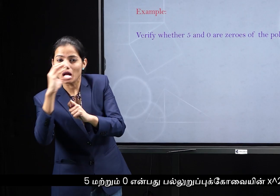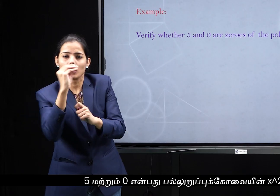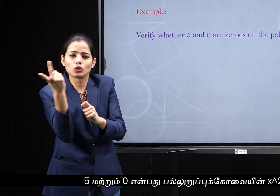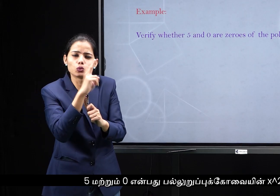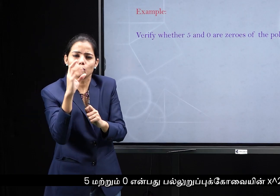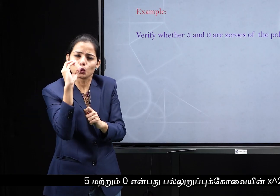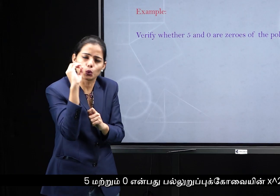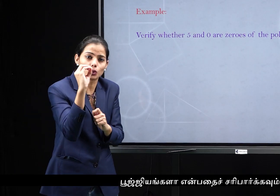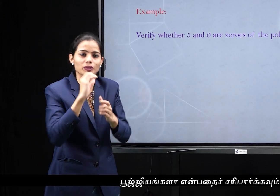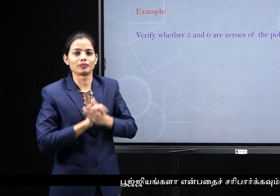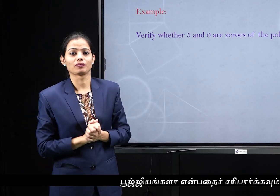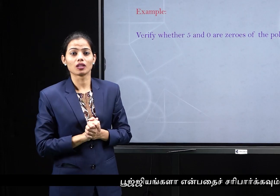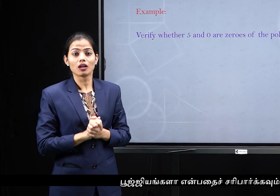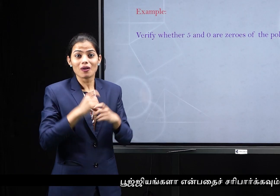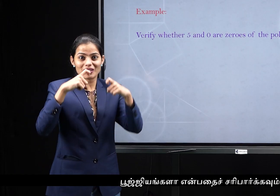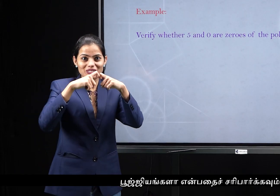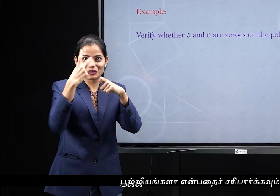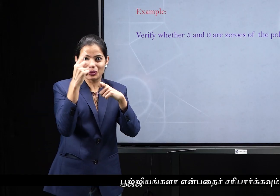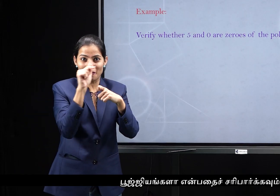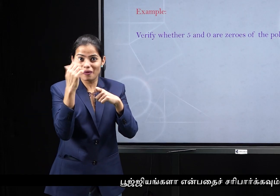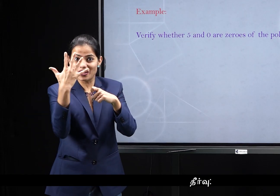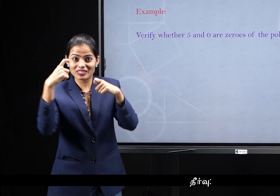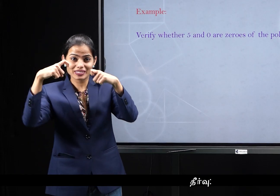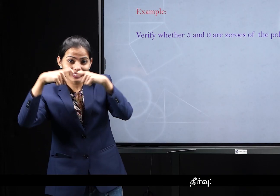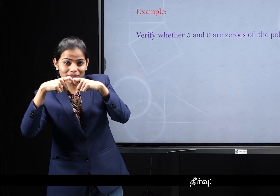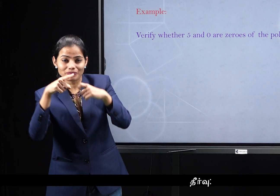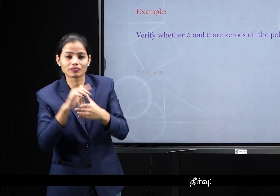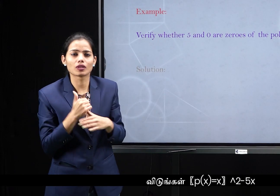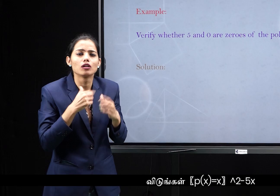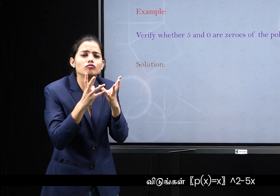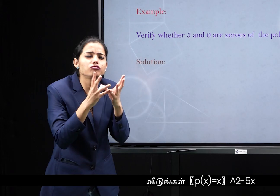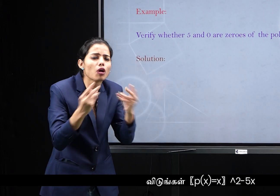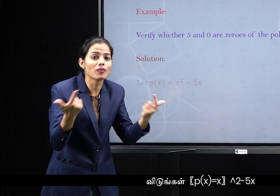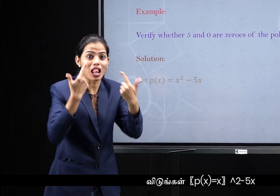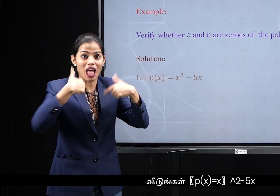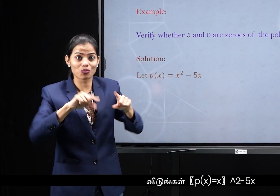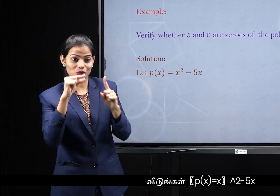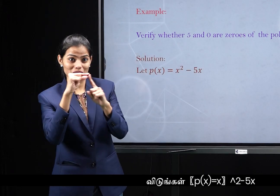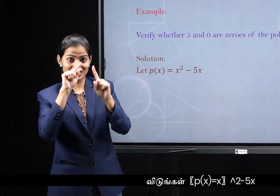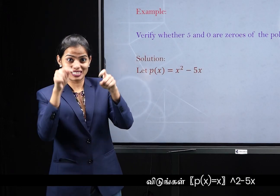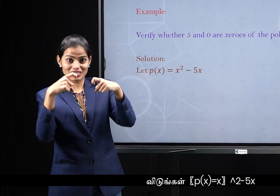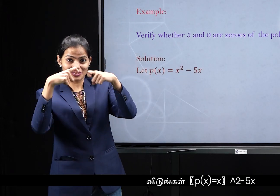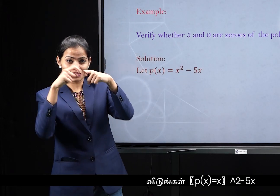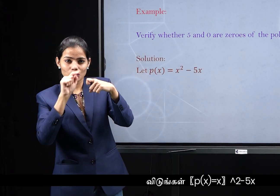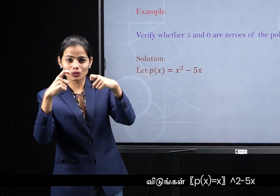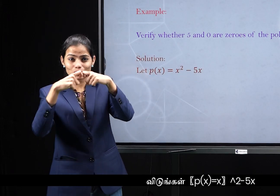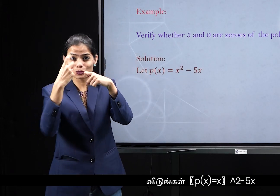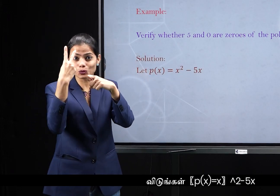கழித்தல் 5xஇன் பூஜ்ஜியங்களா என்பதை சரிபார்க்கவும். தீர்வு: விடுங்கள். p வட்ட அடைப்புக்குறிக்குள் x ஈடு